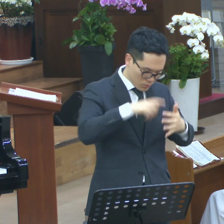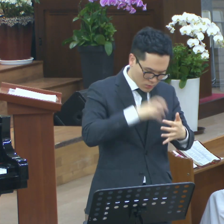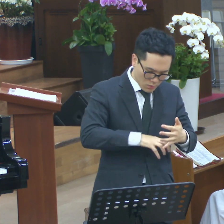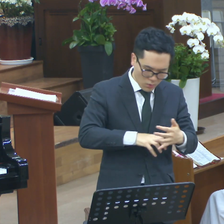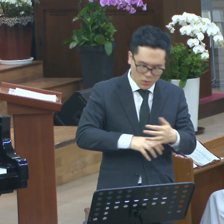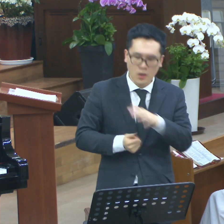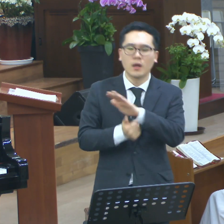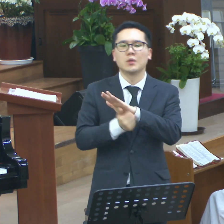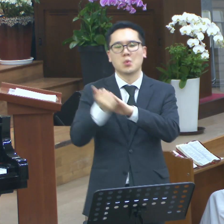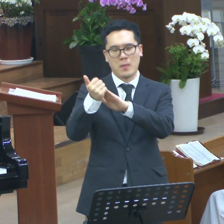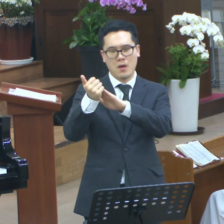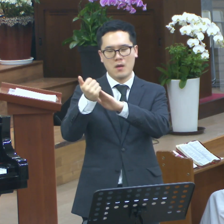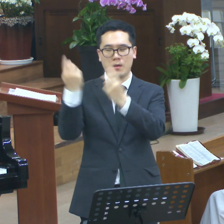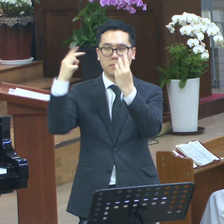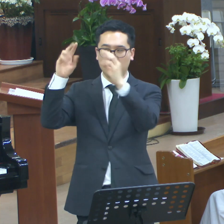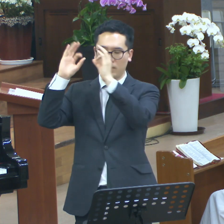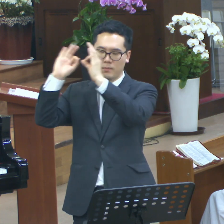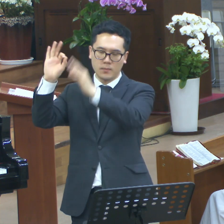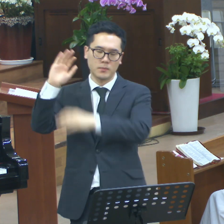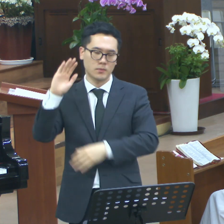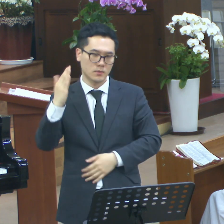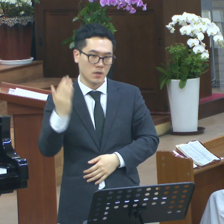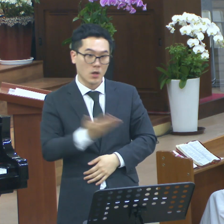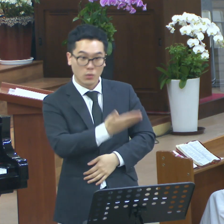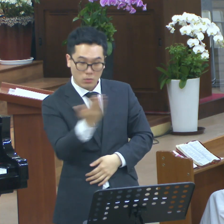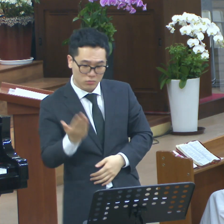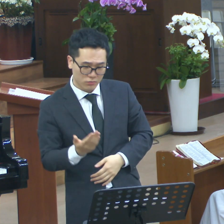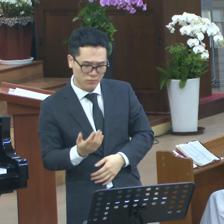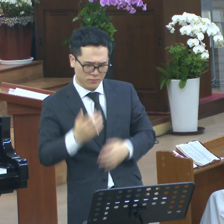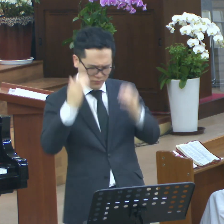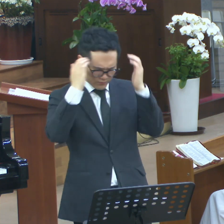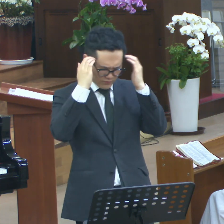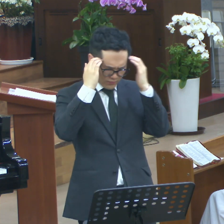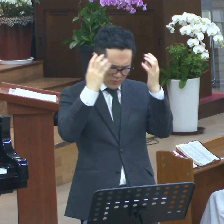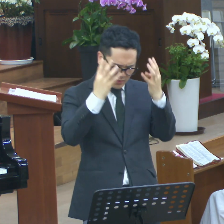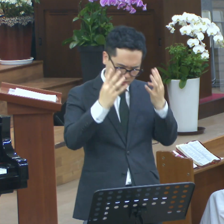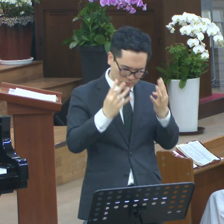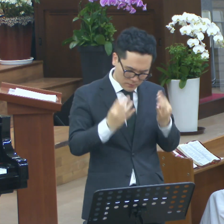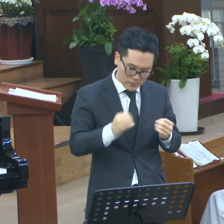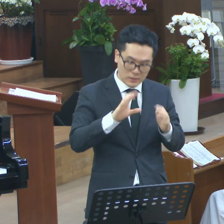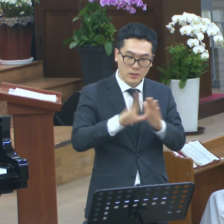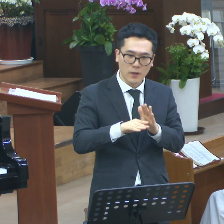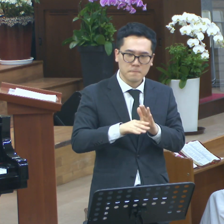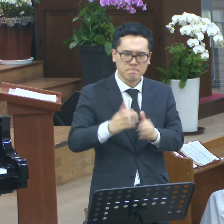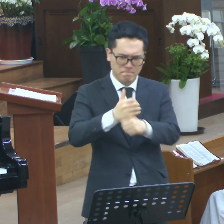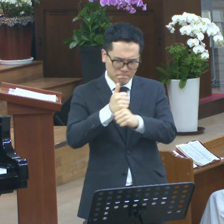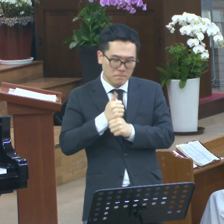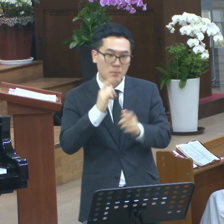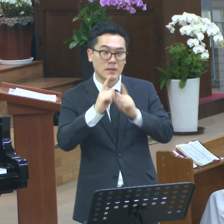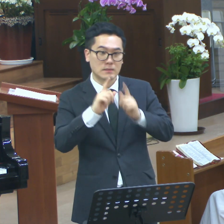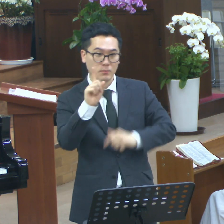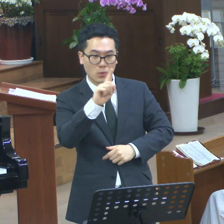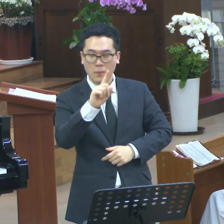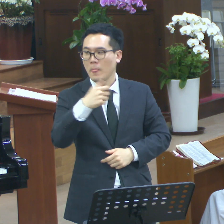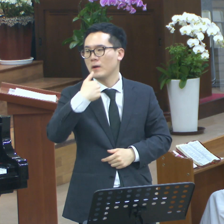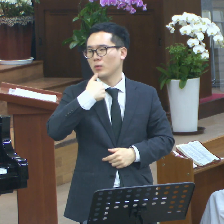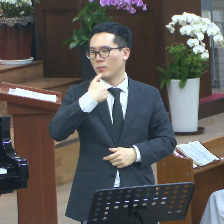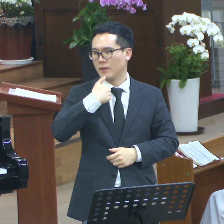거예요. 그 다음에 여러분이 어려울 때 꼭 붙잡아야 할 말씀이 고린도전서 10장 13절이에요. 사람이 감당할 시험 밖에는 너에게 당한 것이